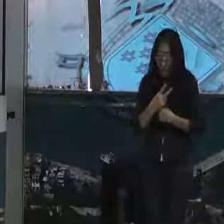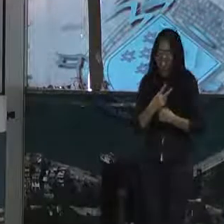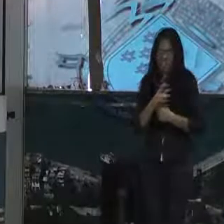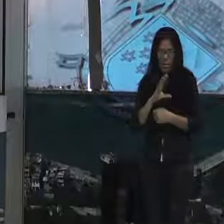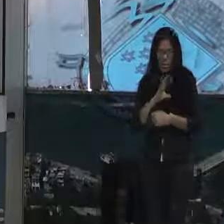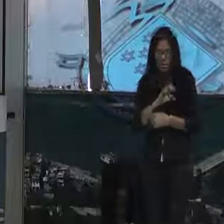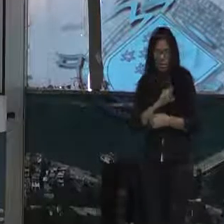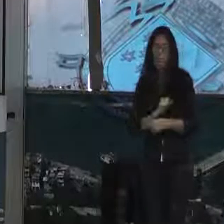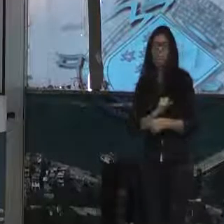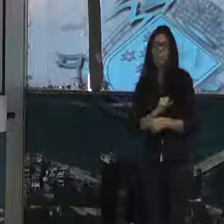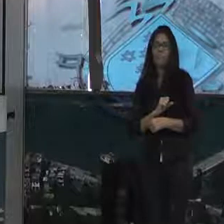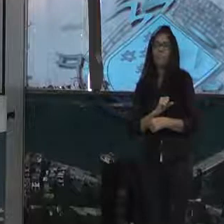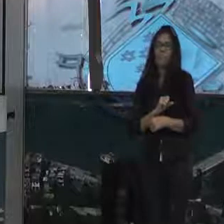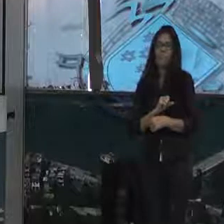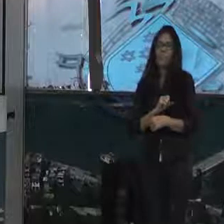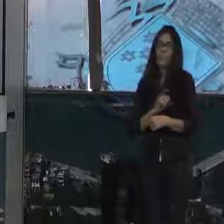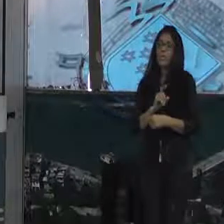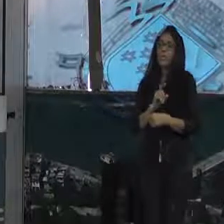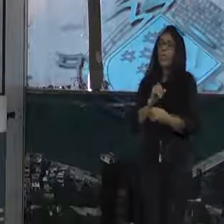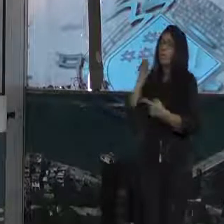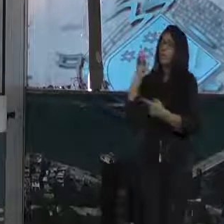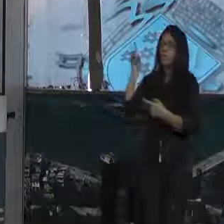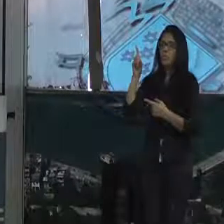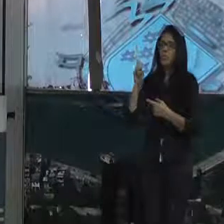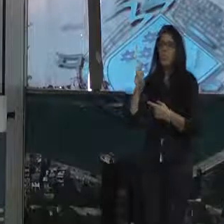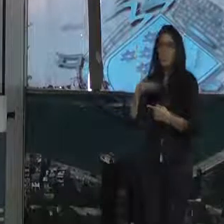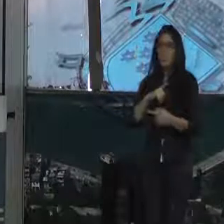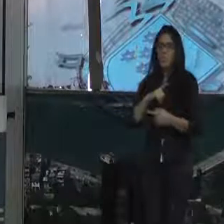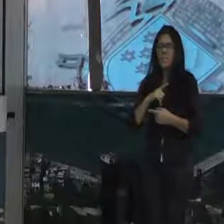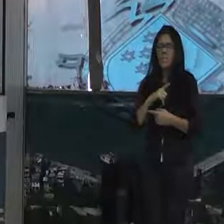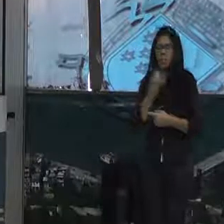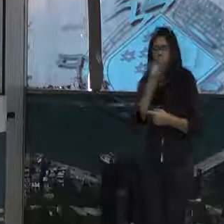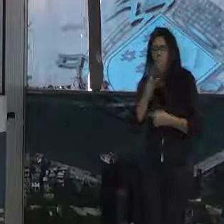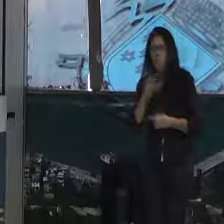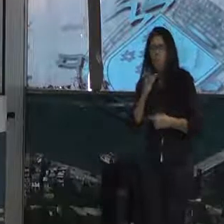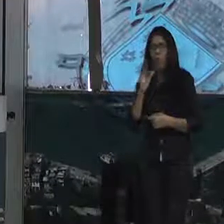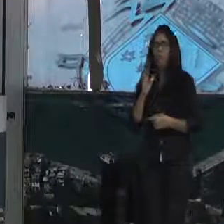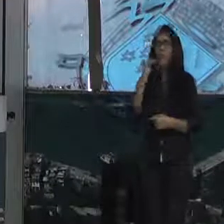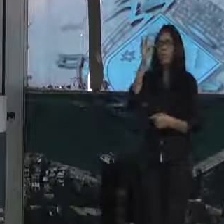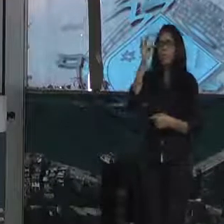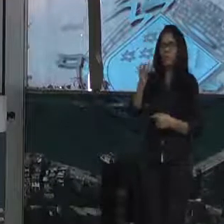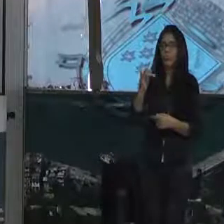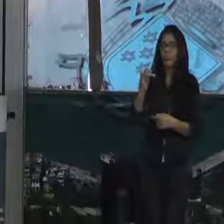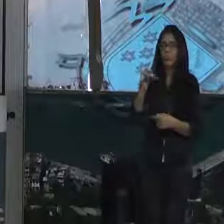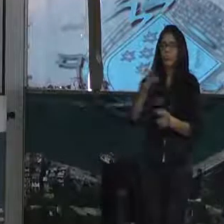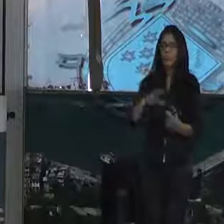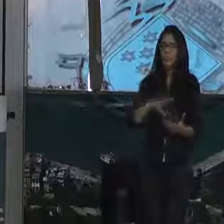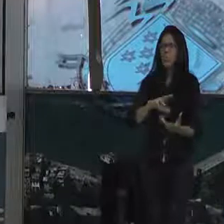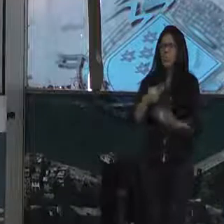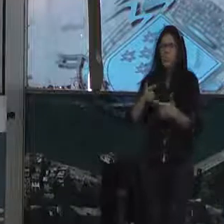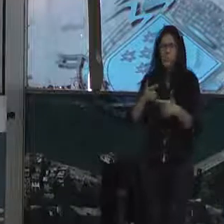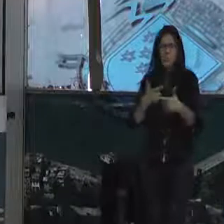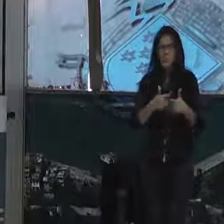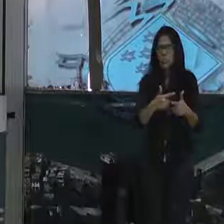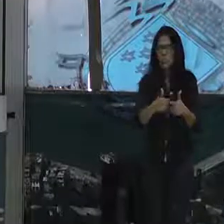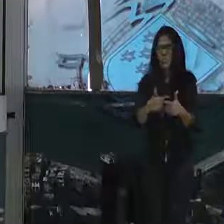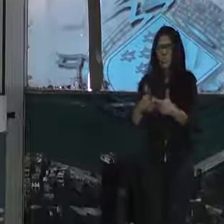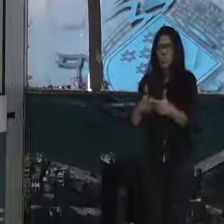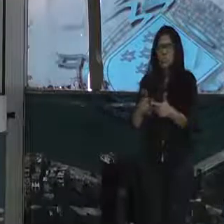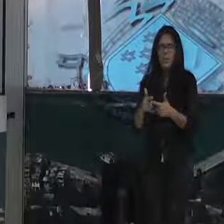És tudo tu que garantes o meu futuro. As divisas caíram para mim em lugares